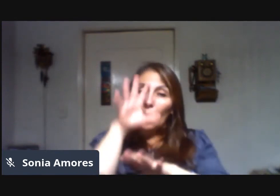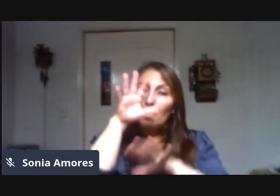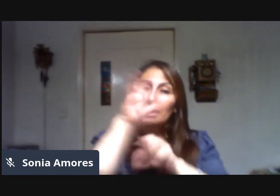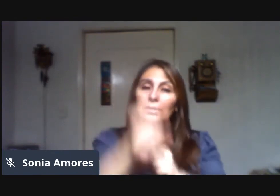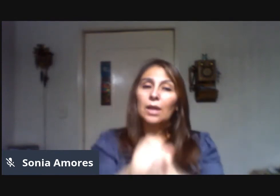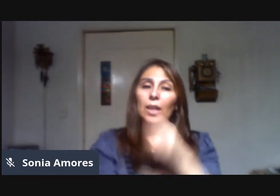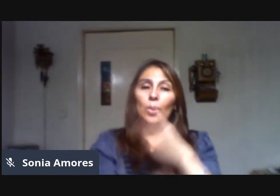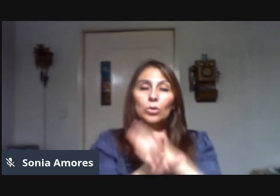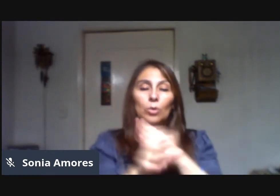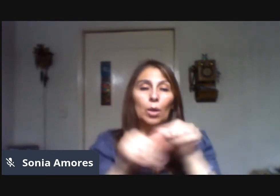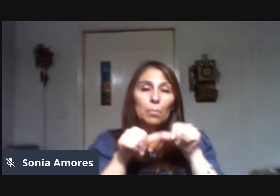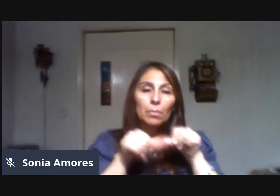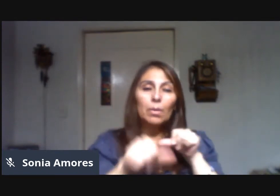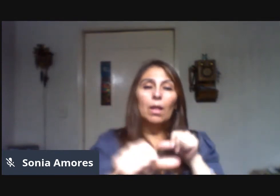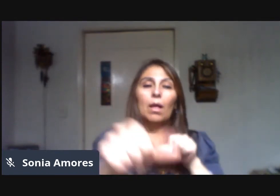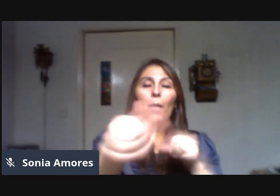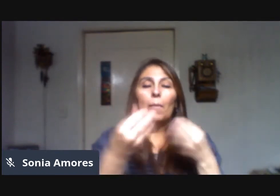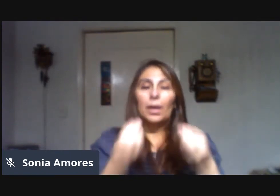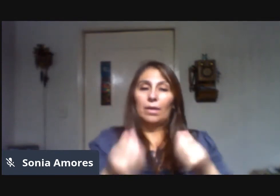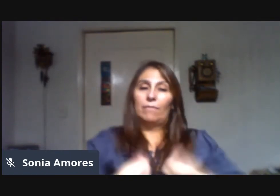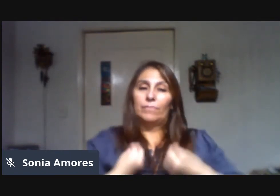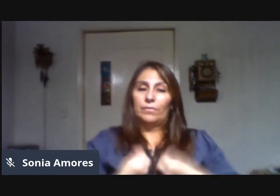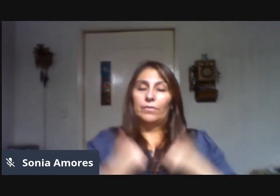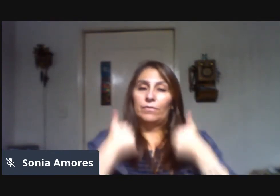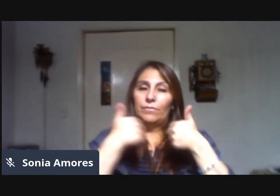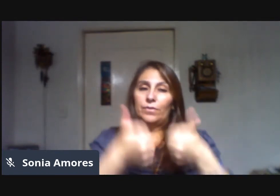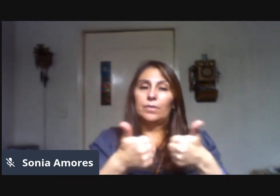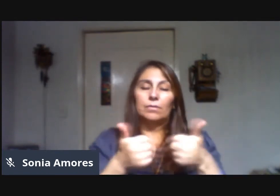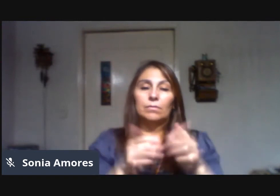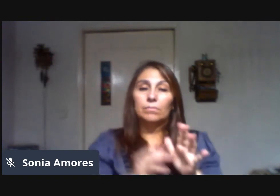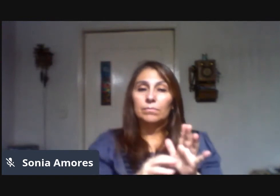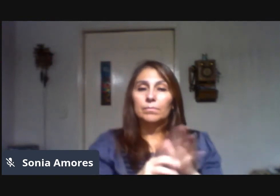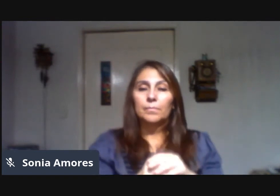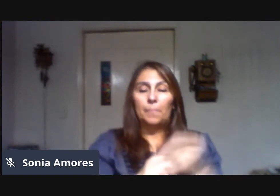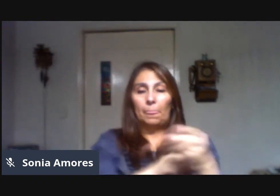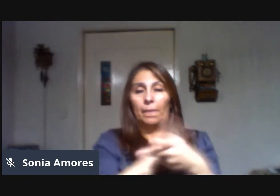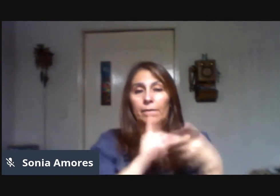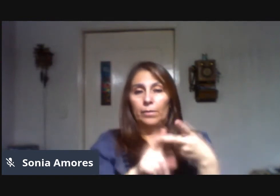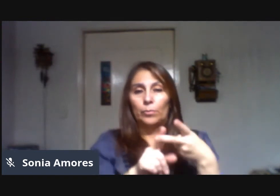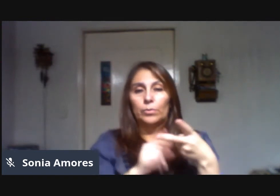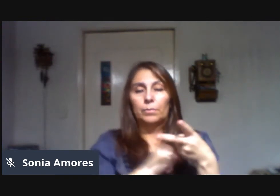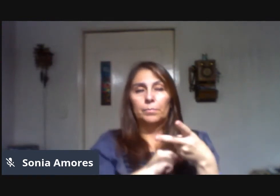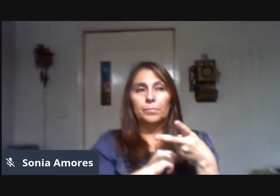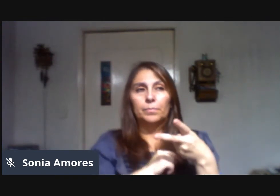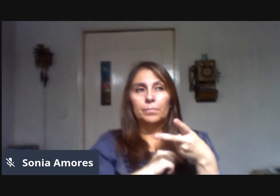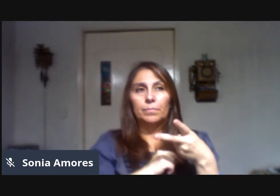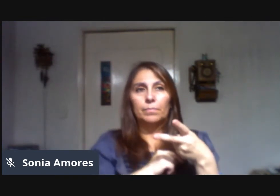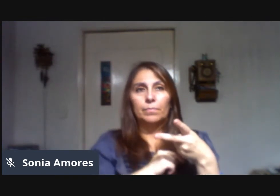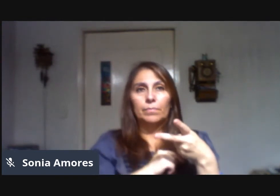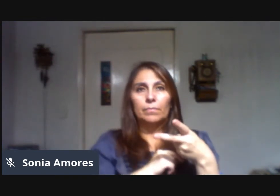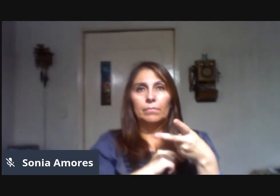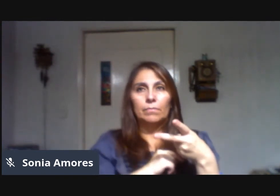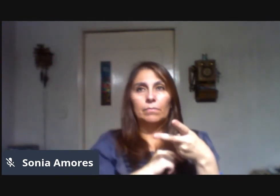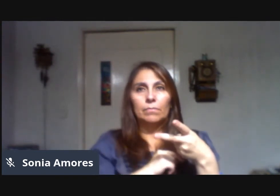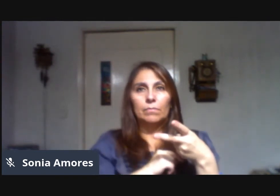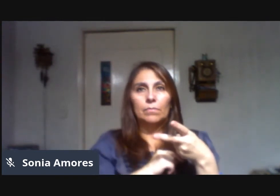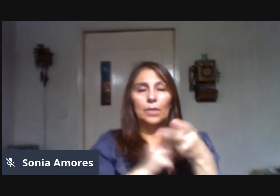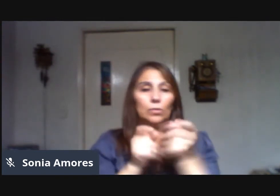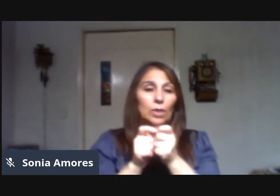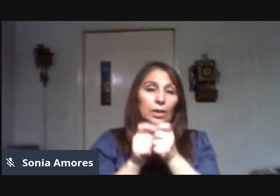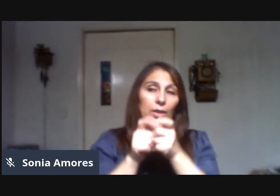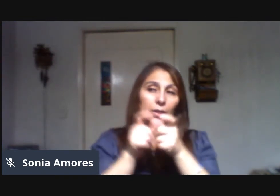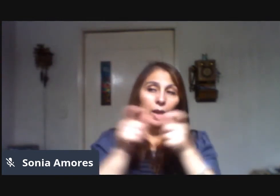para vivir en condiciones dignas. Lo segundo es que necesitamos en esa idea de crecimiento pensar en un paradigma